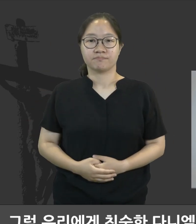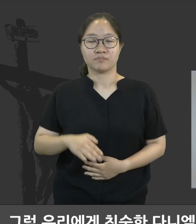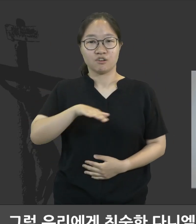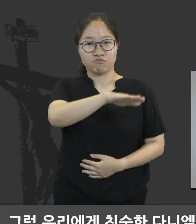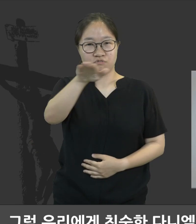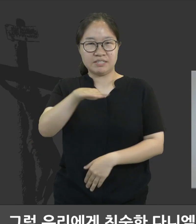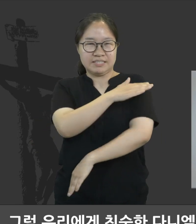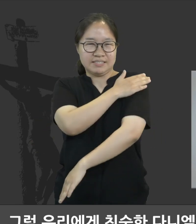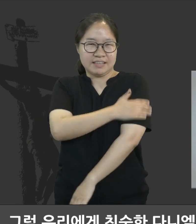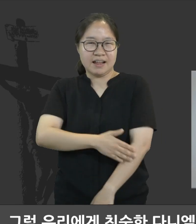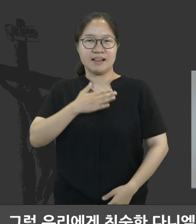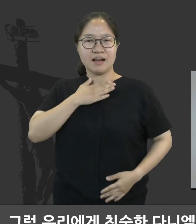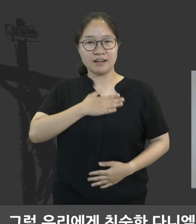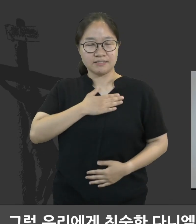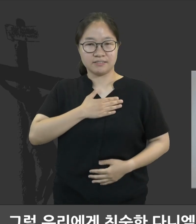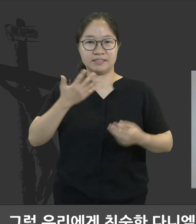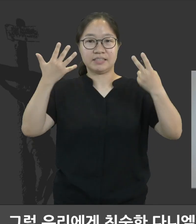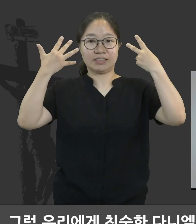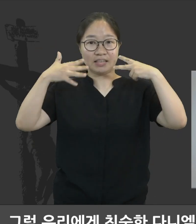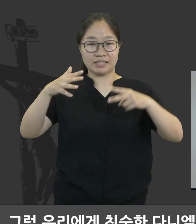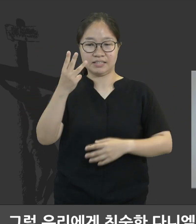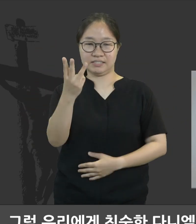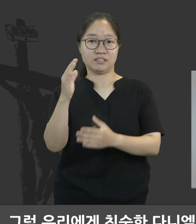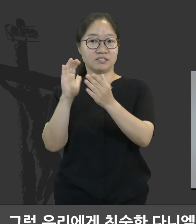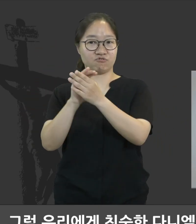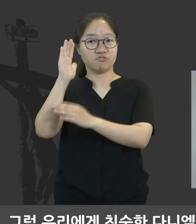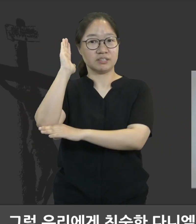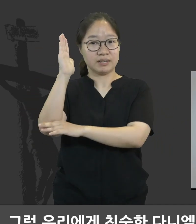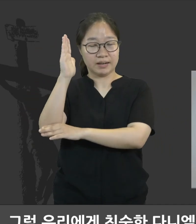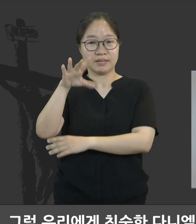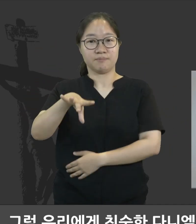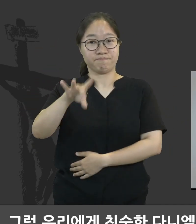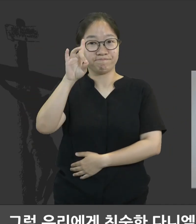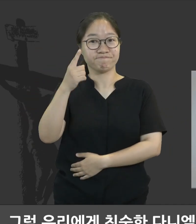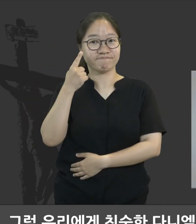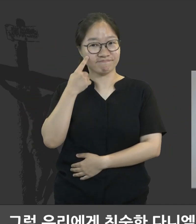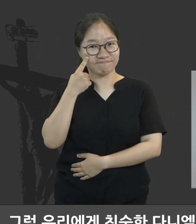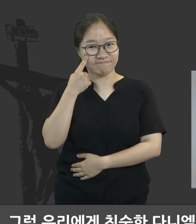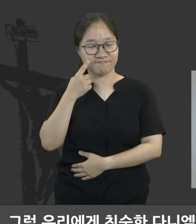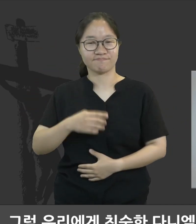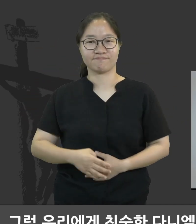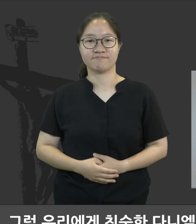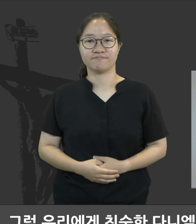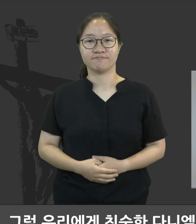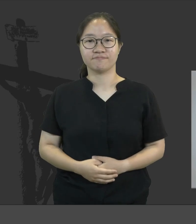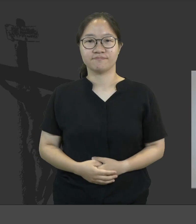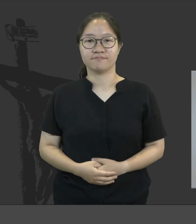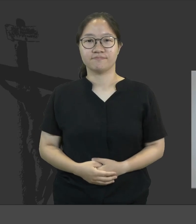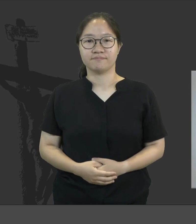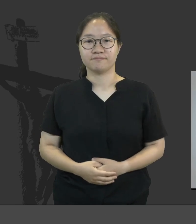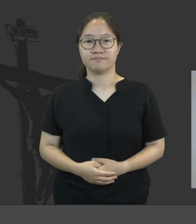친숙한 다니엘과 세 친구의 이야기부터 먼저 살펴보겠습니다.